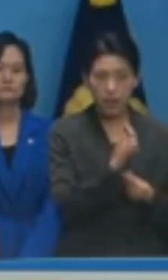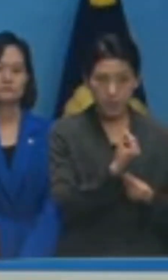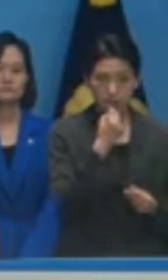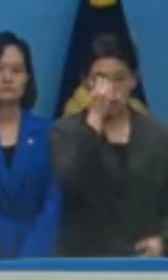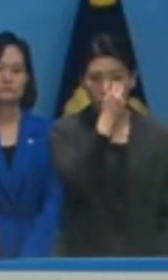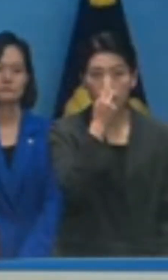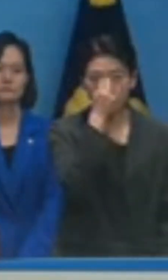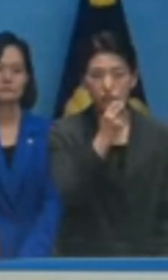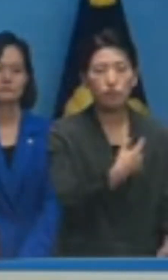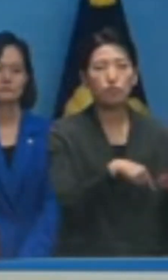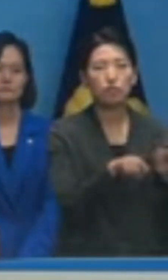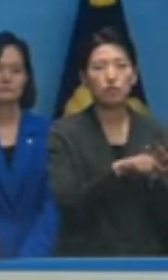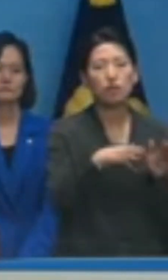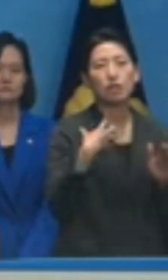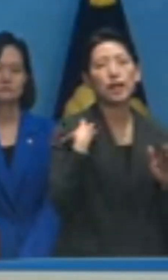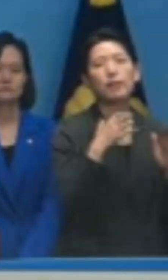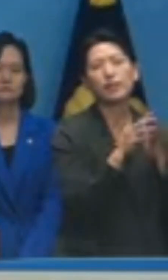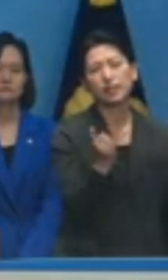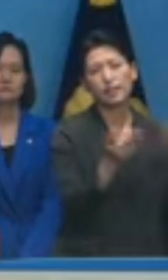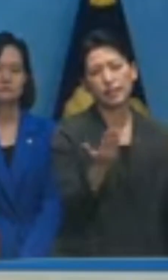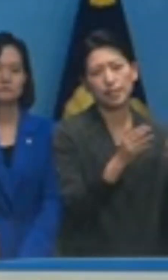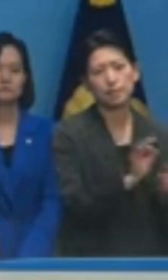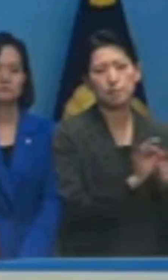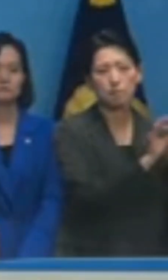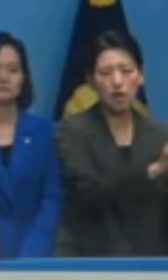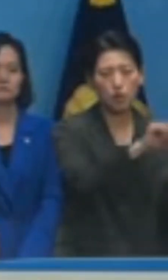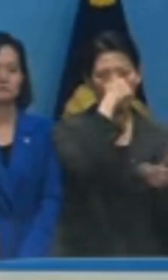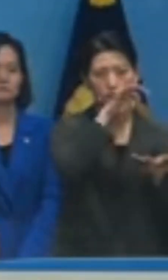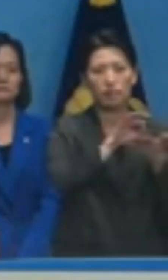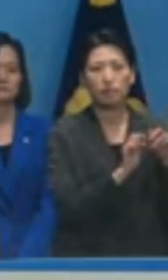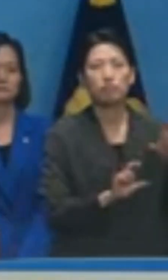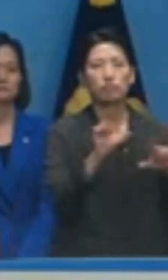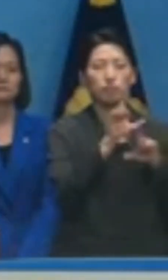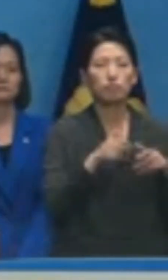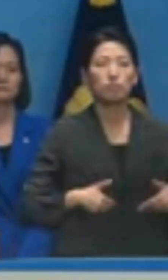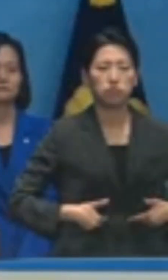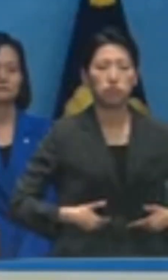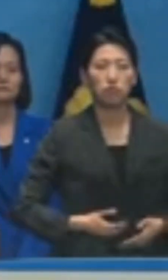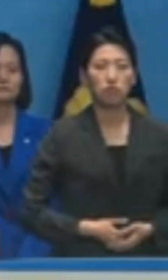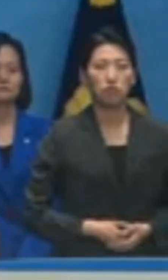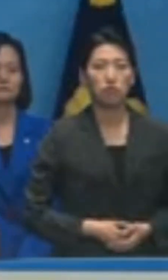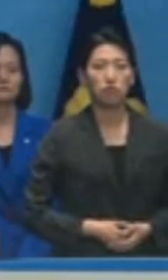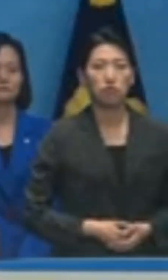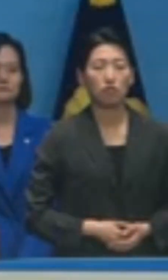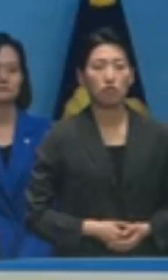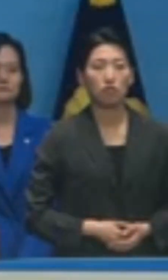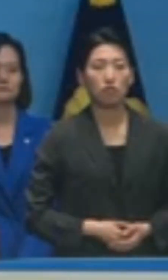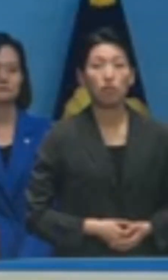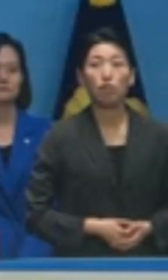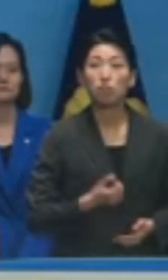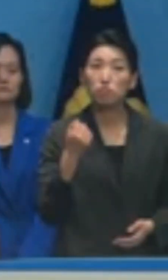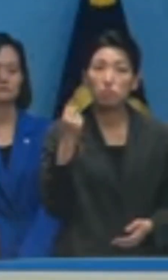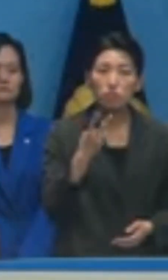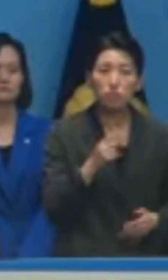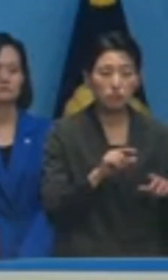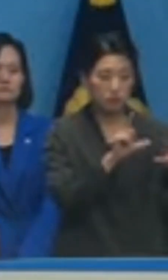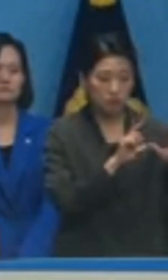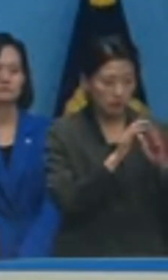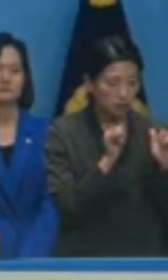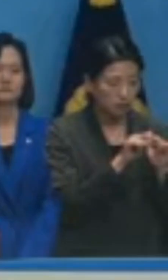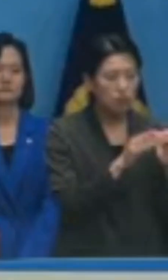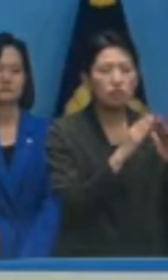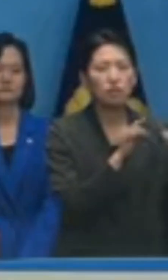담당 인력과 예산을 대폭 확충해야 합니다. 특히 집에 들어가지 못해 밖에서 생활하고 있는